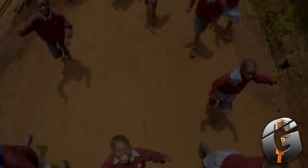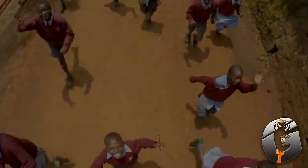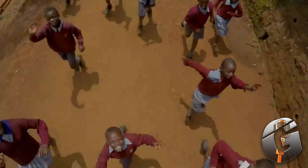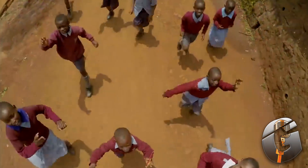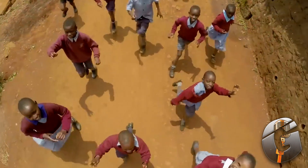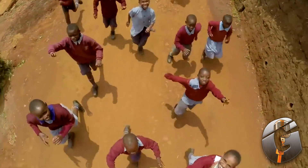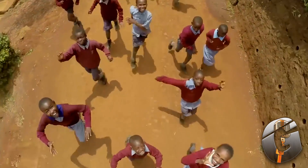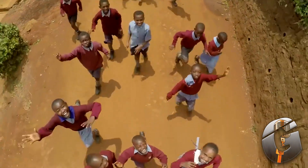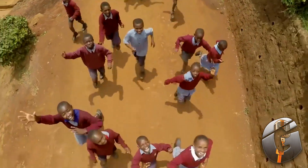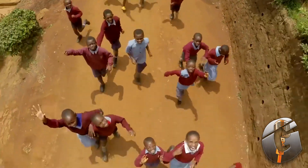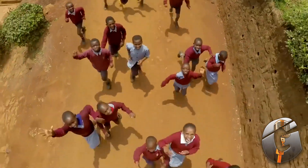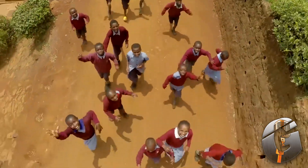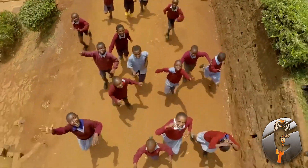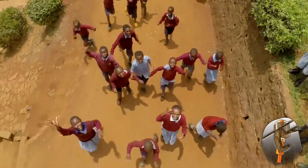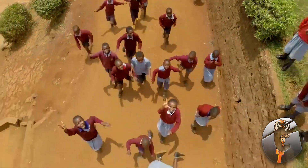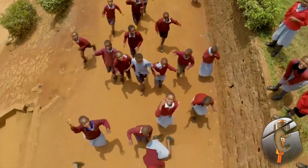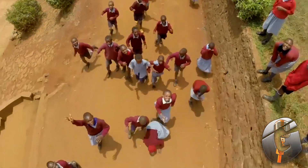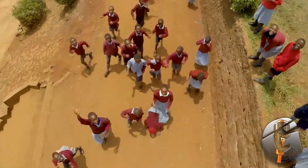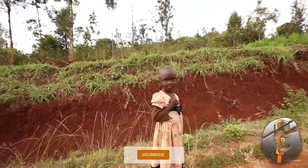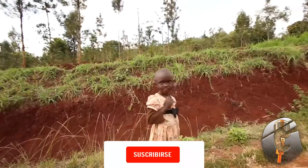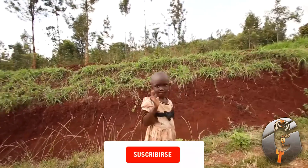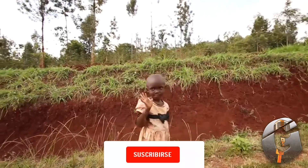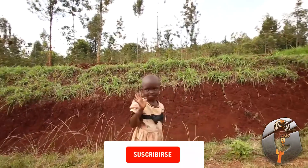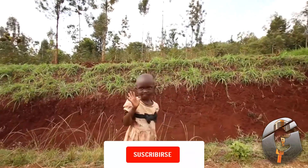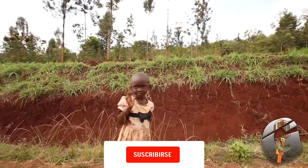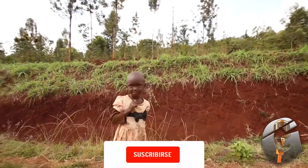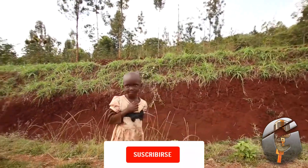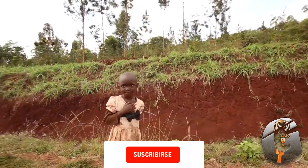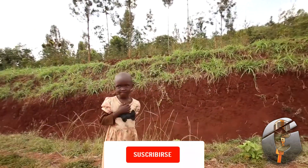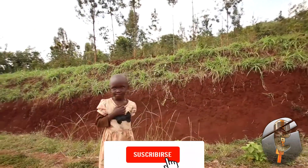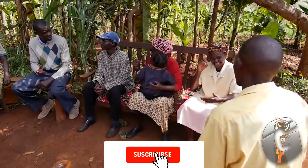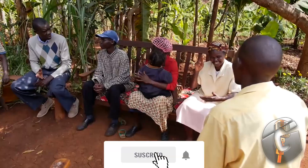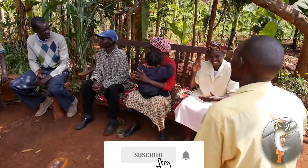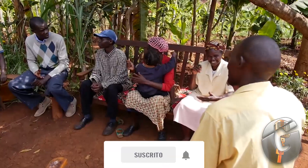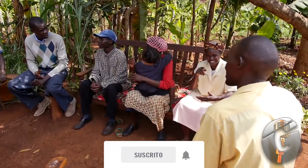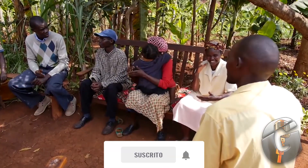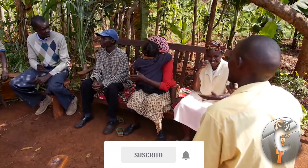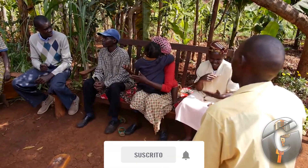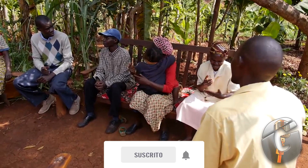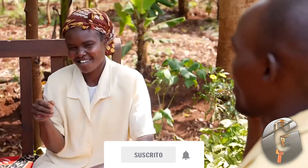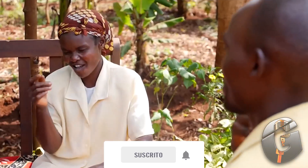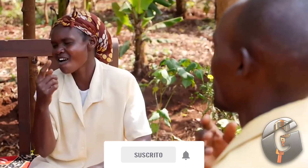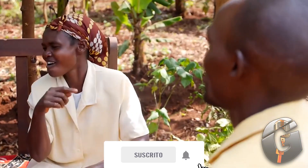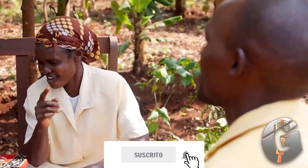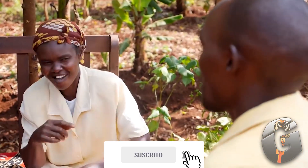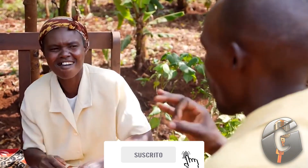Es impresionante ver el avance de un proyecto que favorece a la expansión de la Palabra de Dios. A personas, Tour International es una